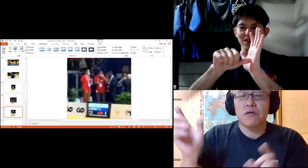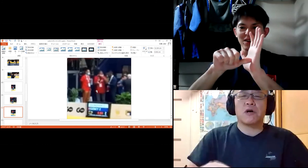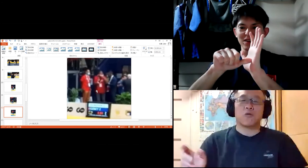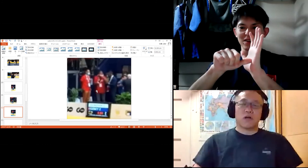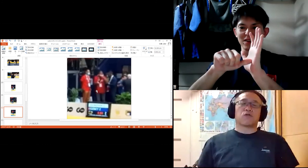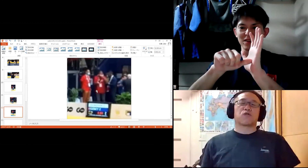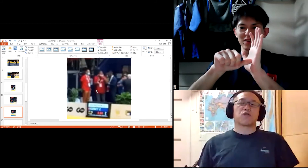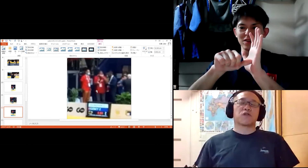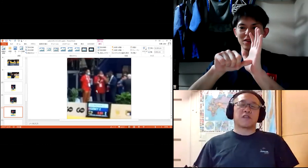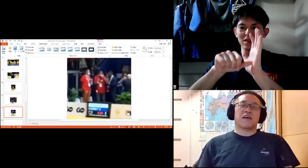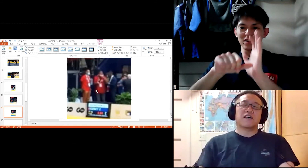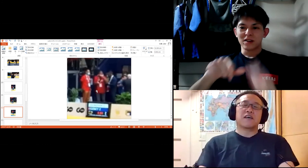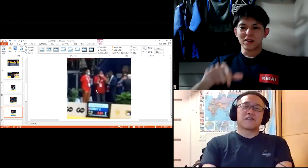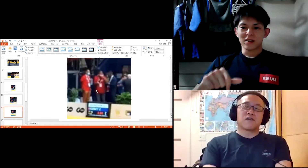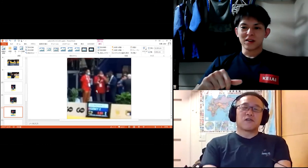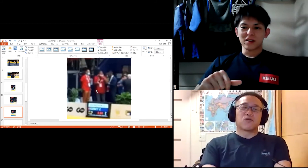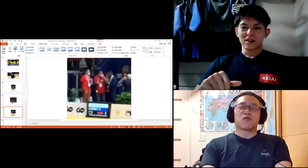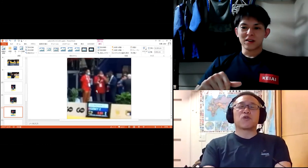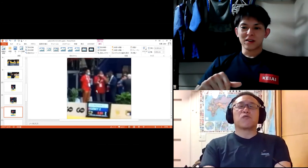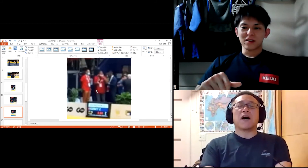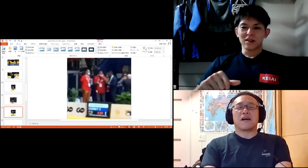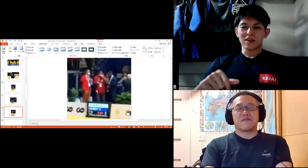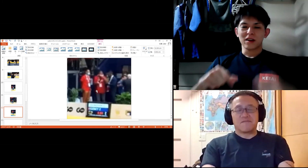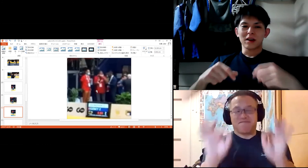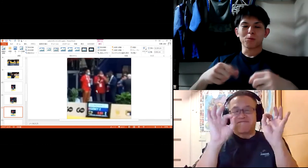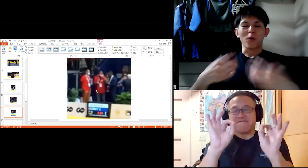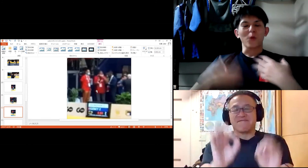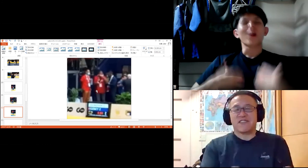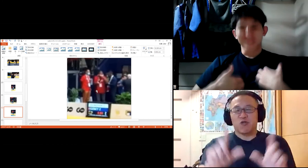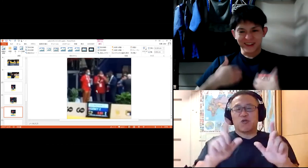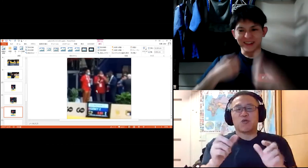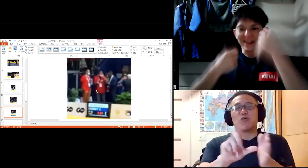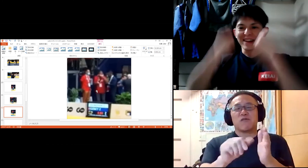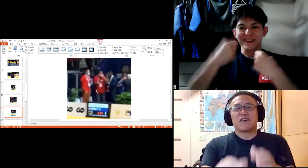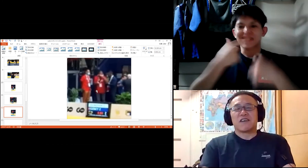まあ、次は東京ですね。東京の時は、